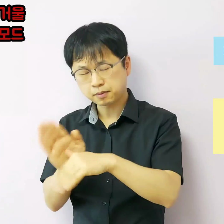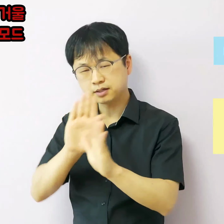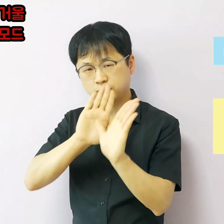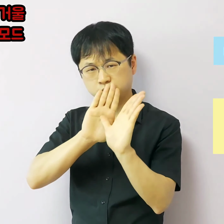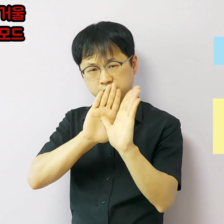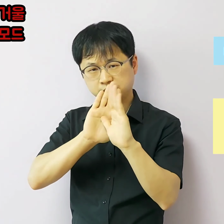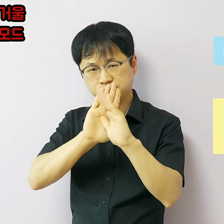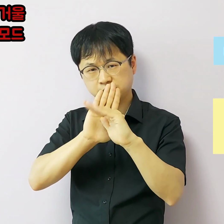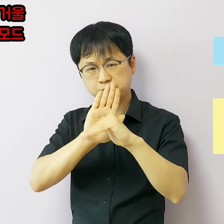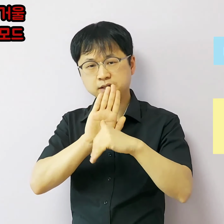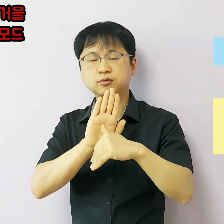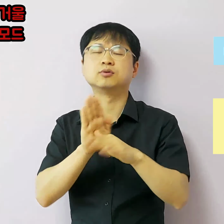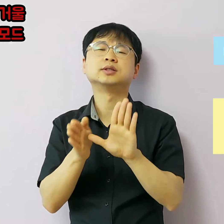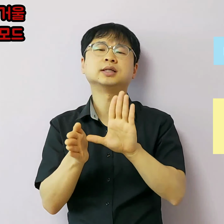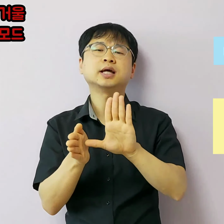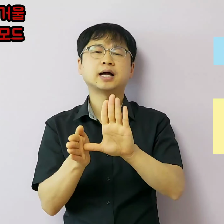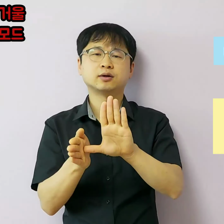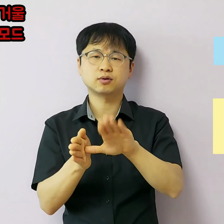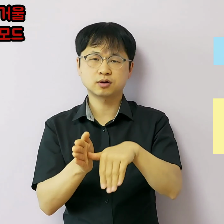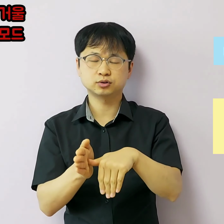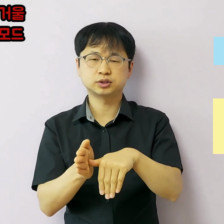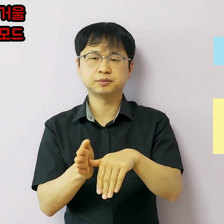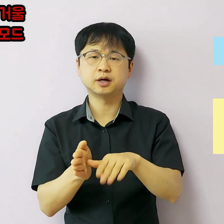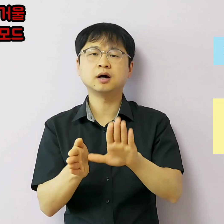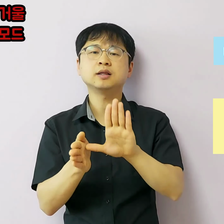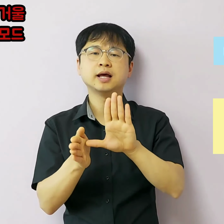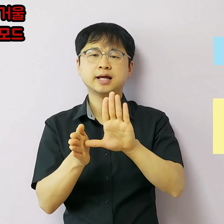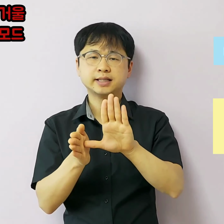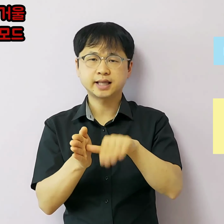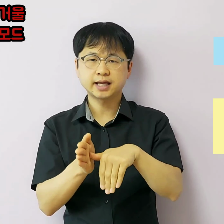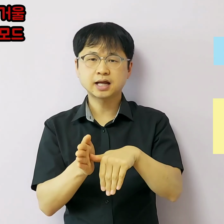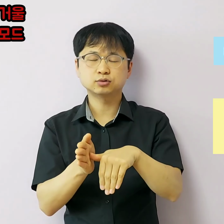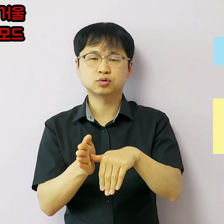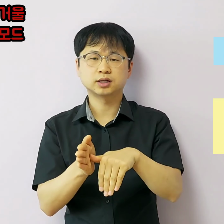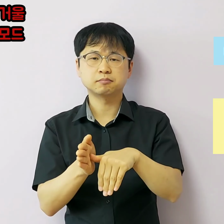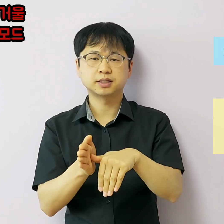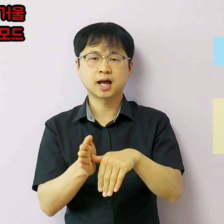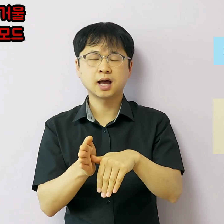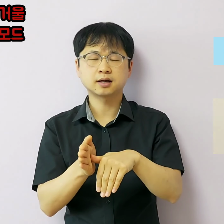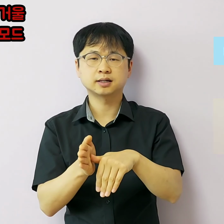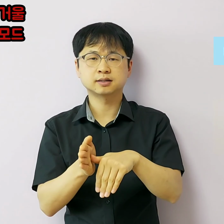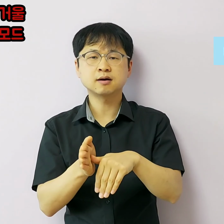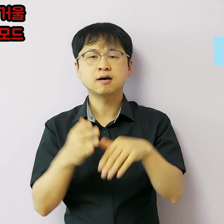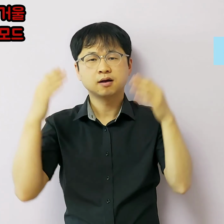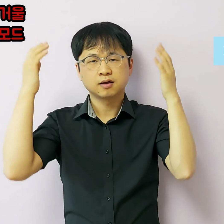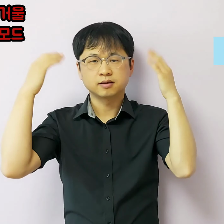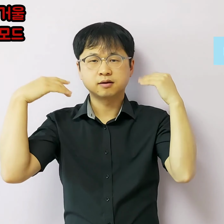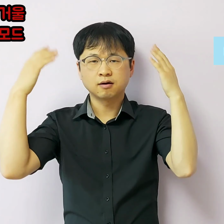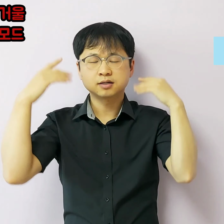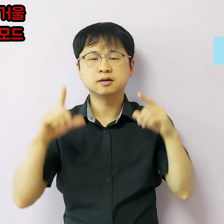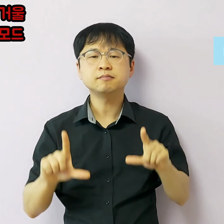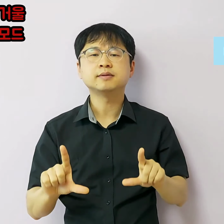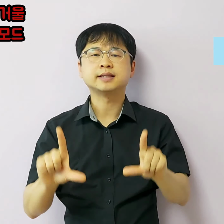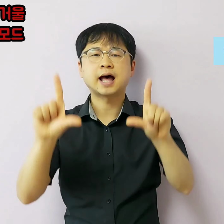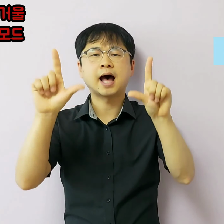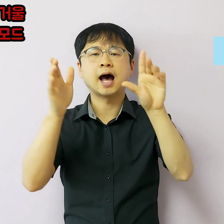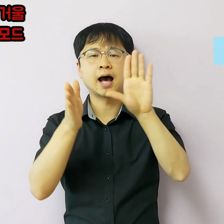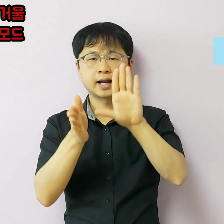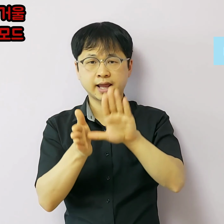시계바늘 돌듯이 아래로 꺾어주시면 때라는 수어가 됩니다. 그래서 여름,